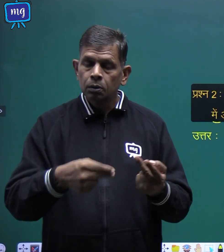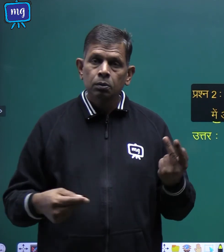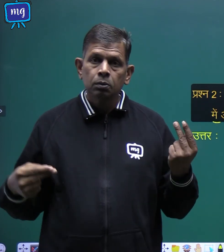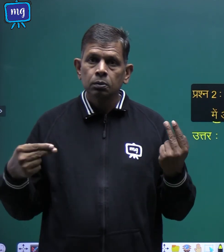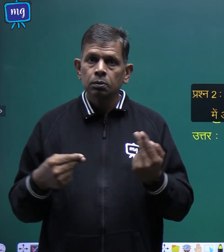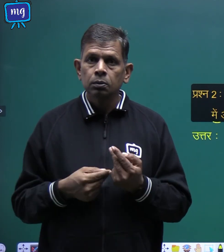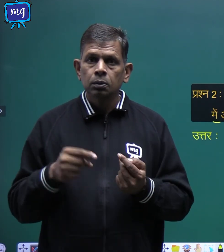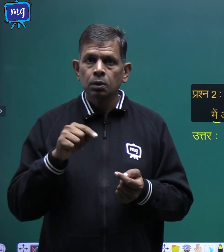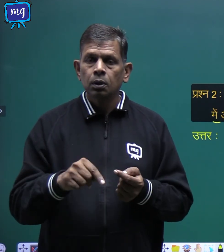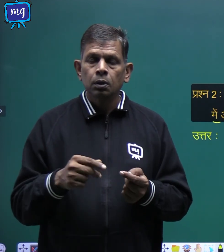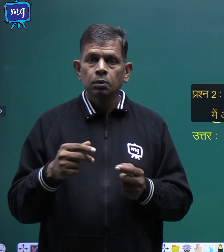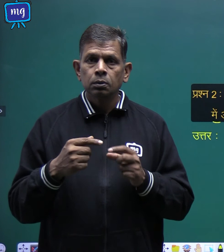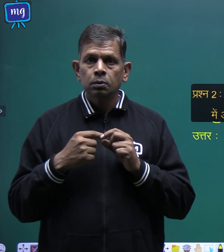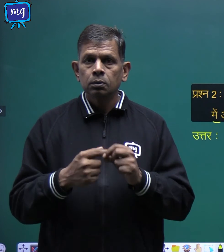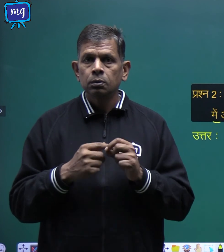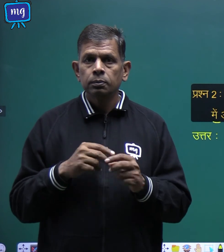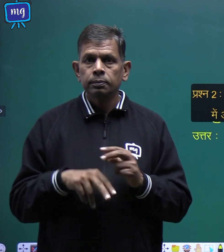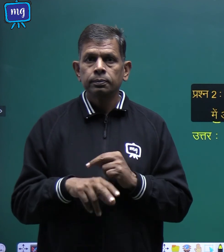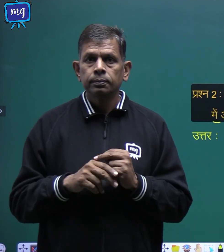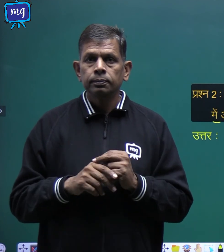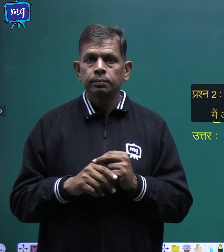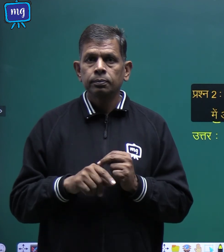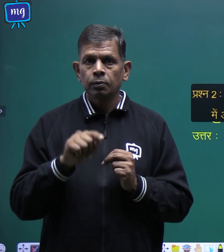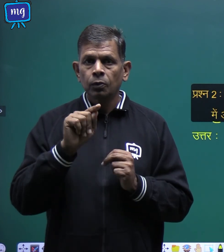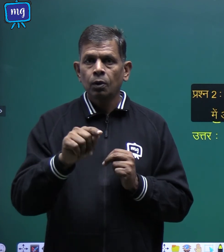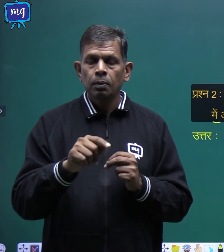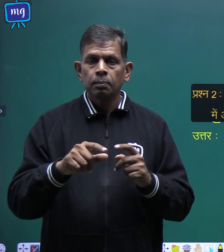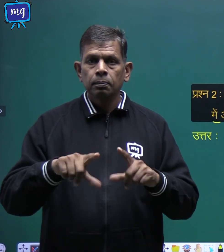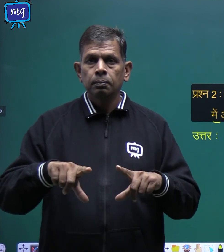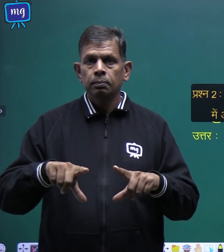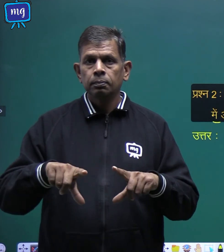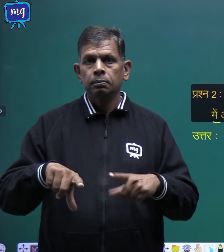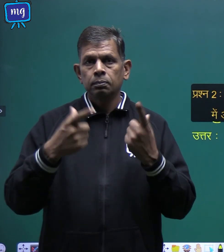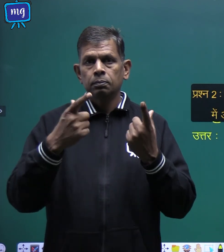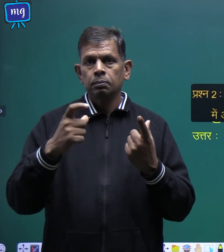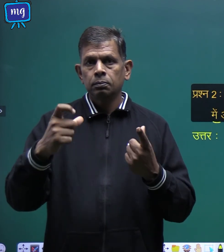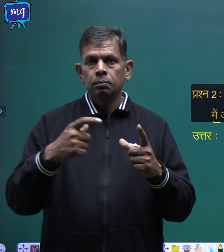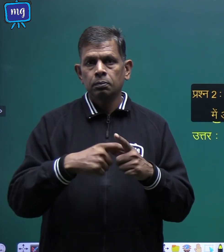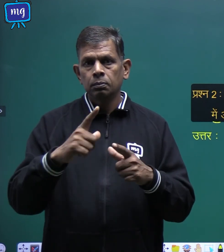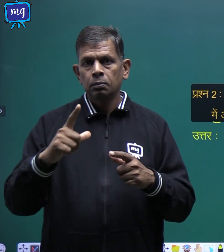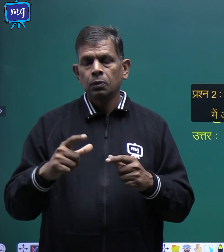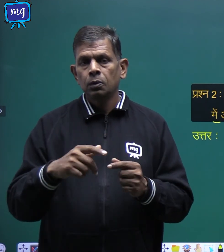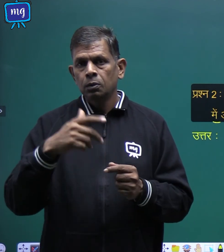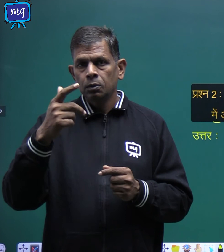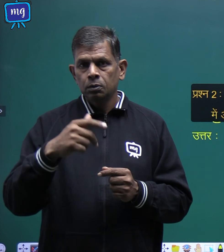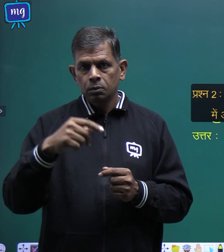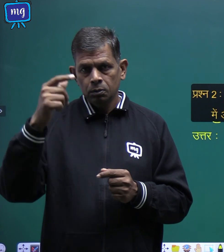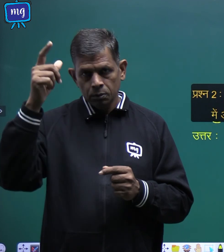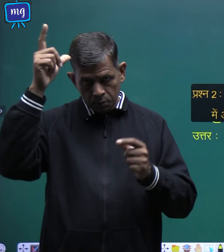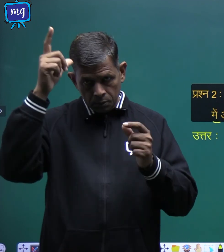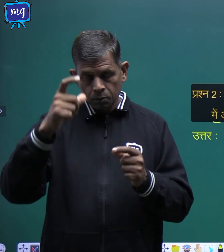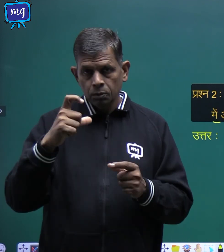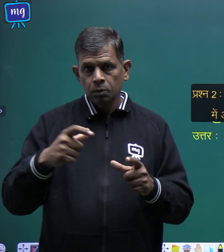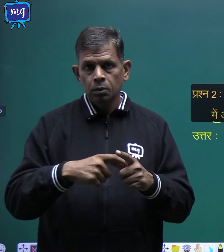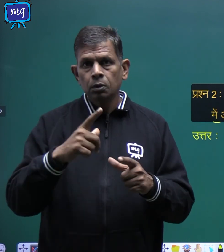बच्चों, इस प्रश्न में आप पादप कोशिका और जंतु कोशिका में